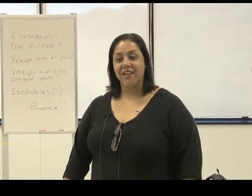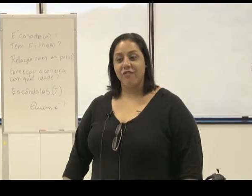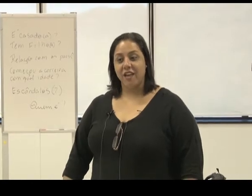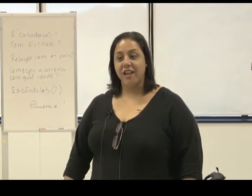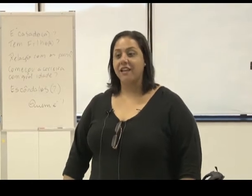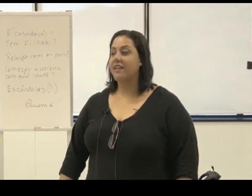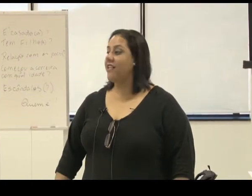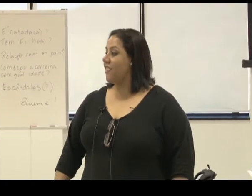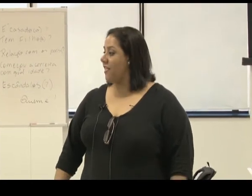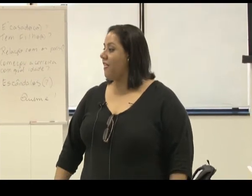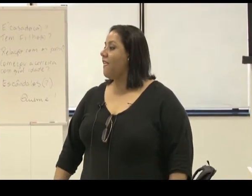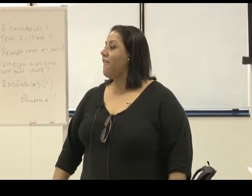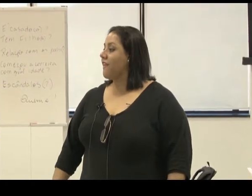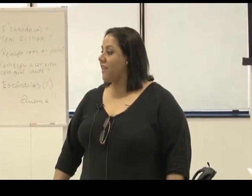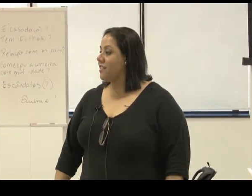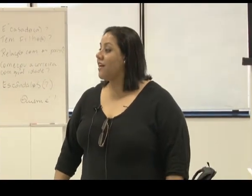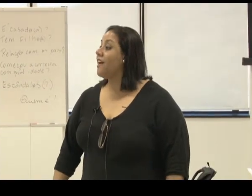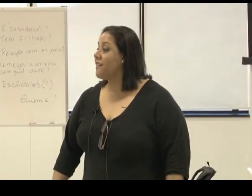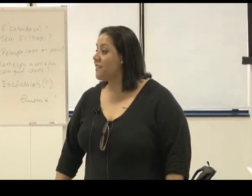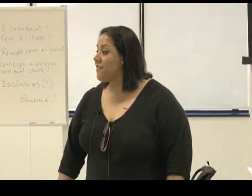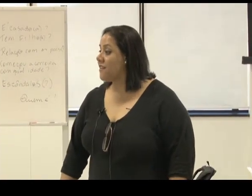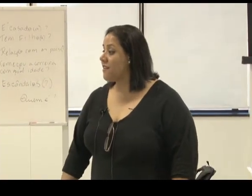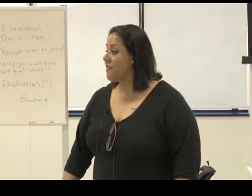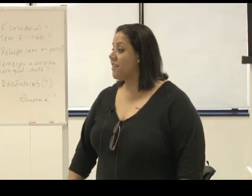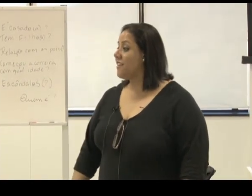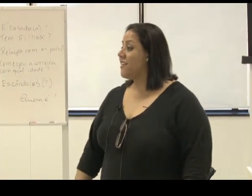Quinta-feira, hã?